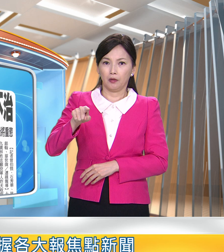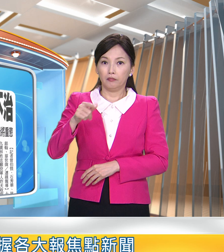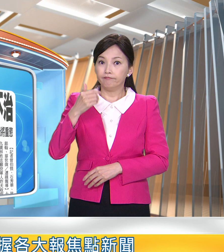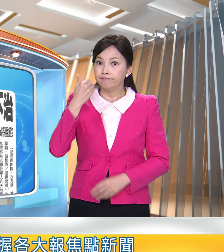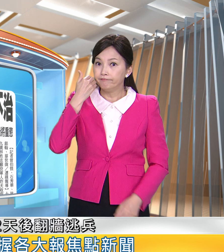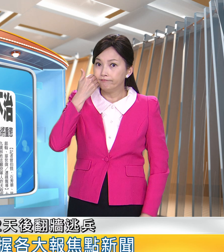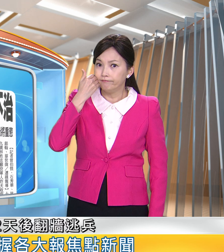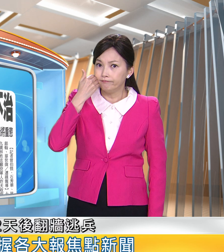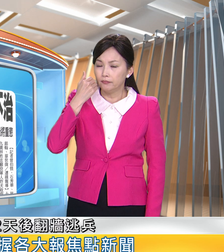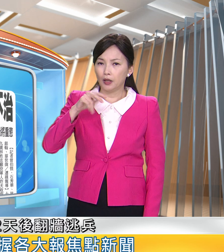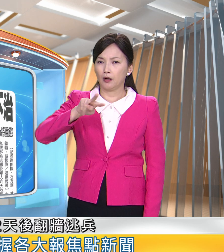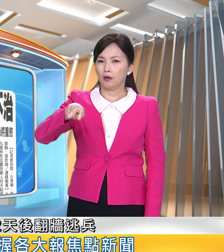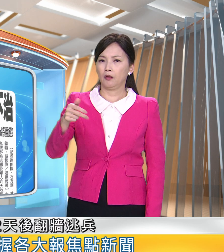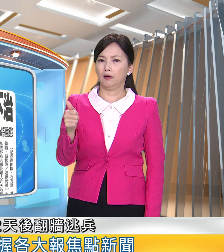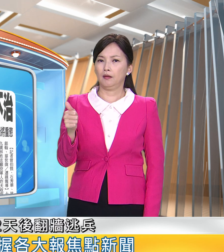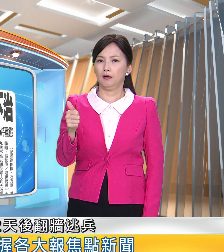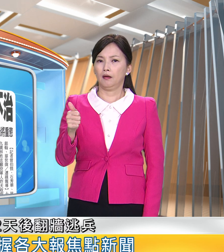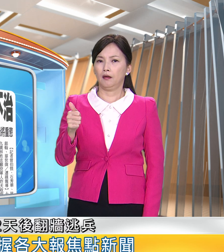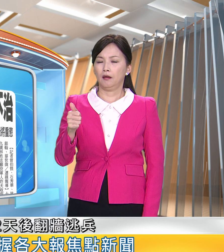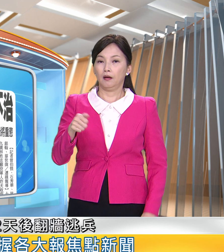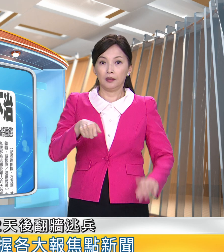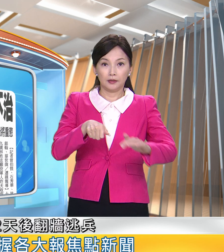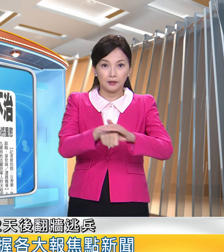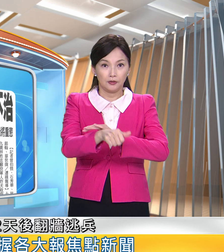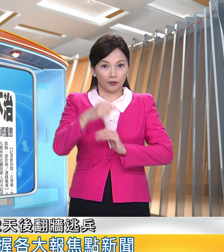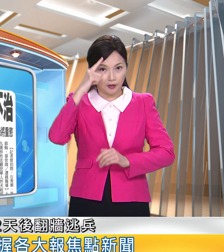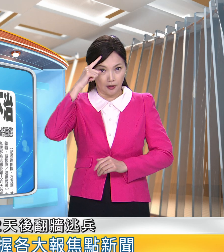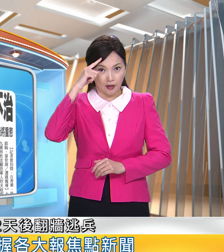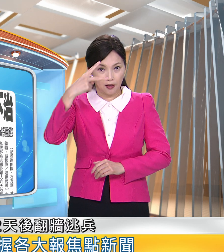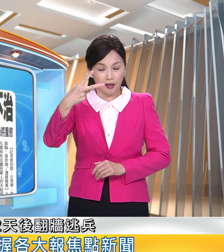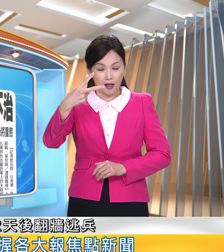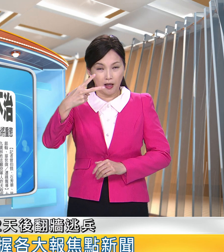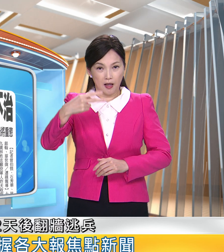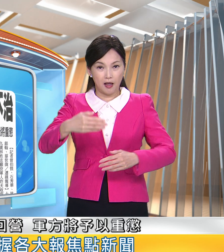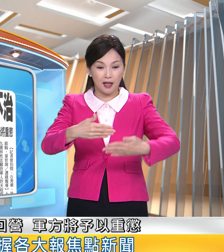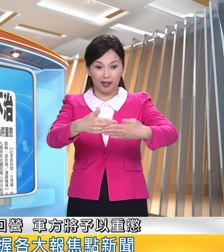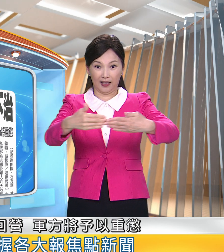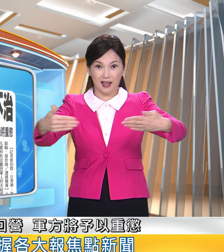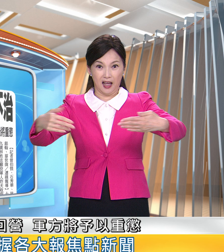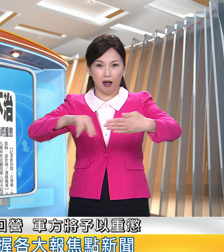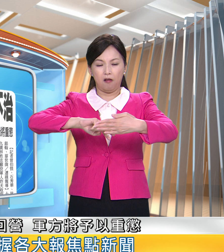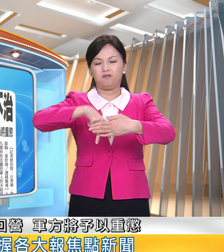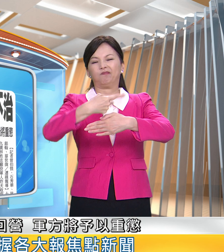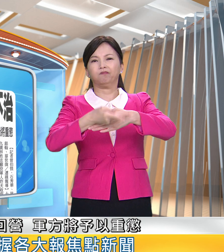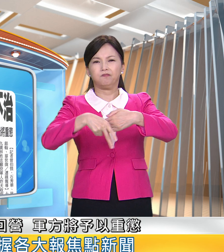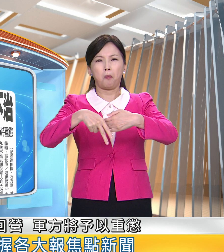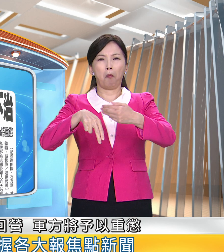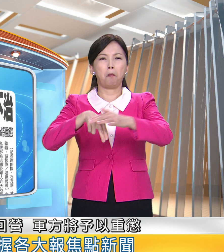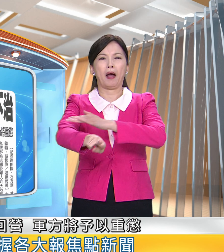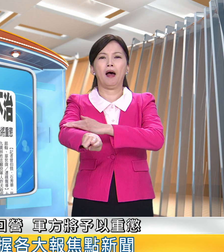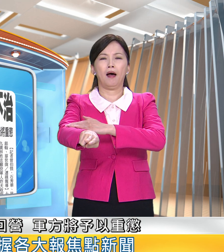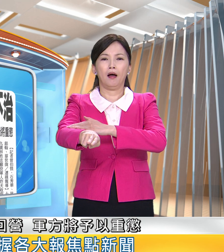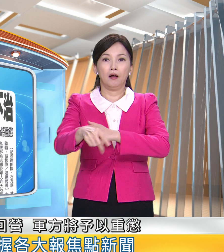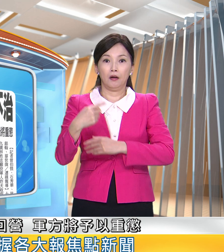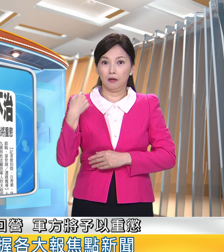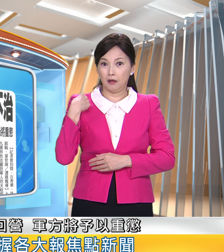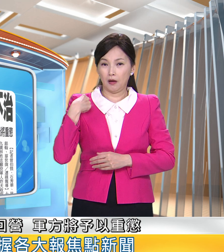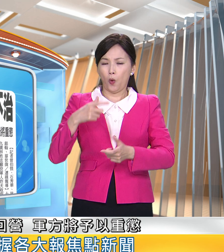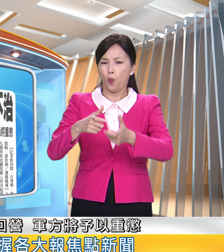姓士兵入伍2天之后翻墙逃兵，虽然昨天主动回营，不过军